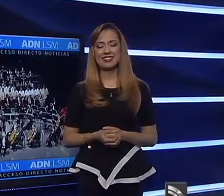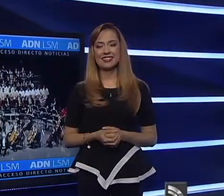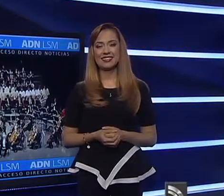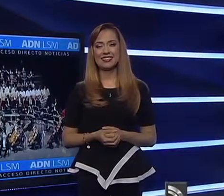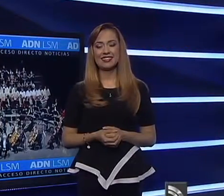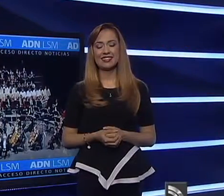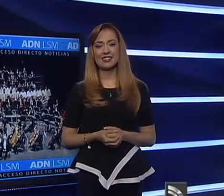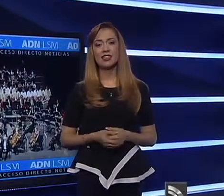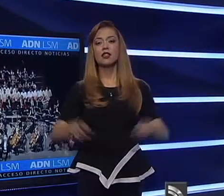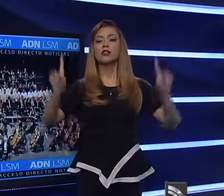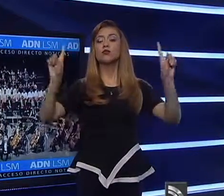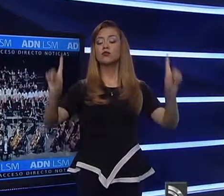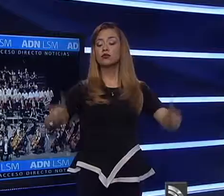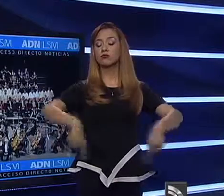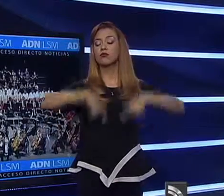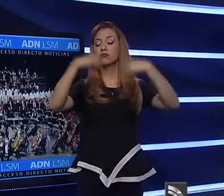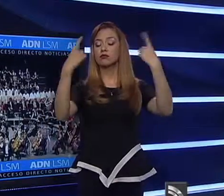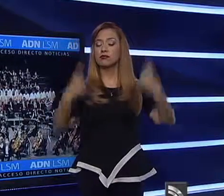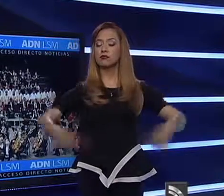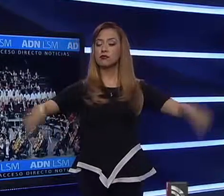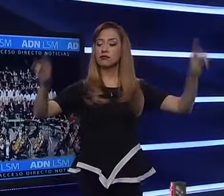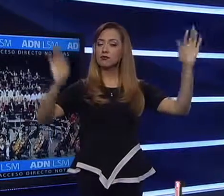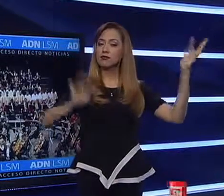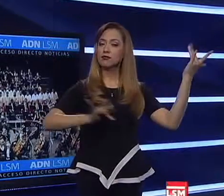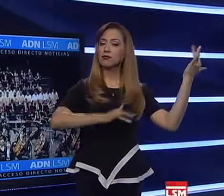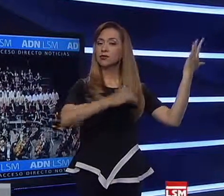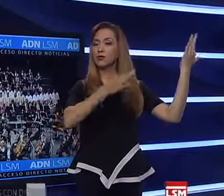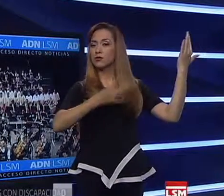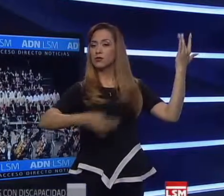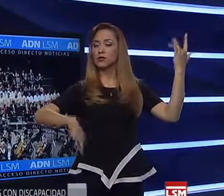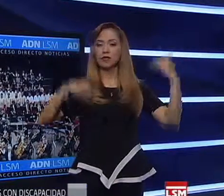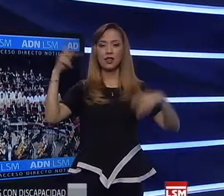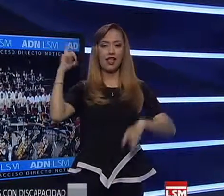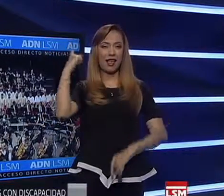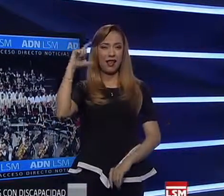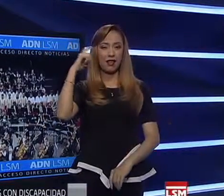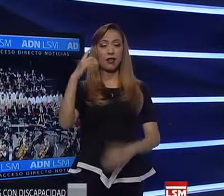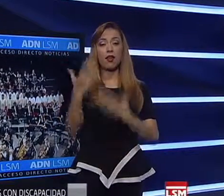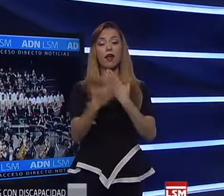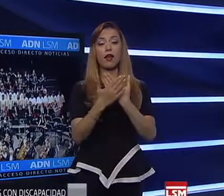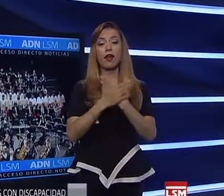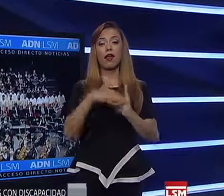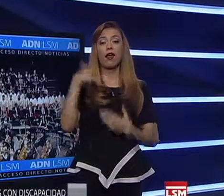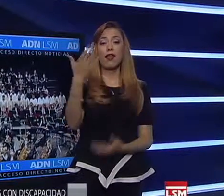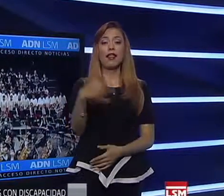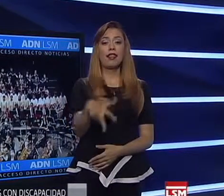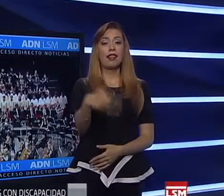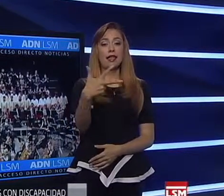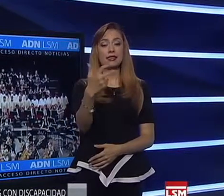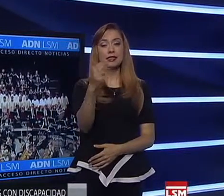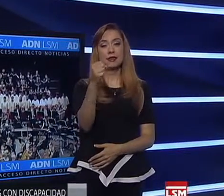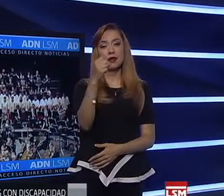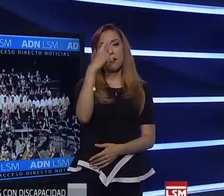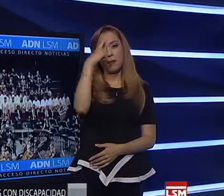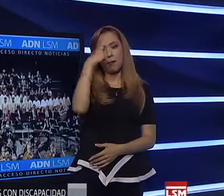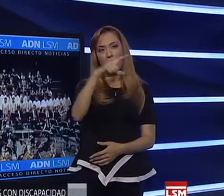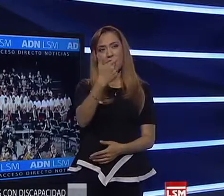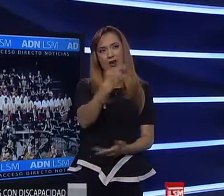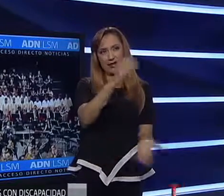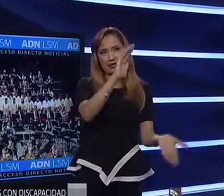La Orquesta Sinfónica de Querétaro ofrecerá el próximo 13 de septiembre un concierto para recaudar fondos para personas con